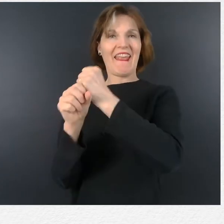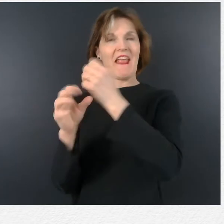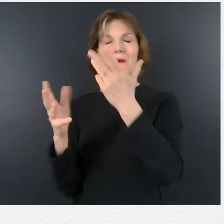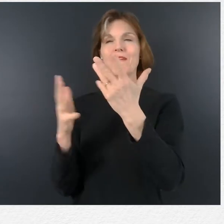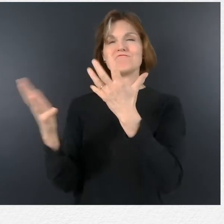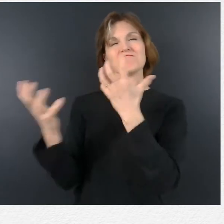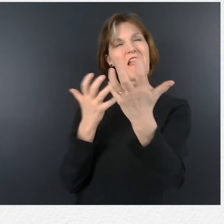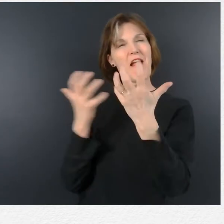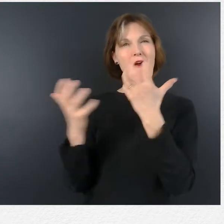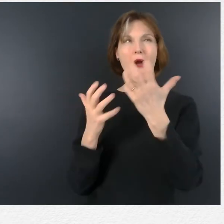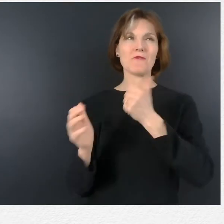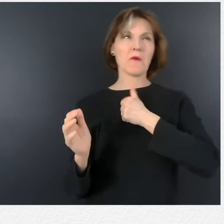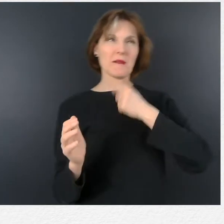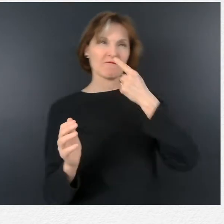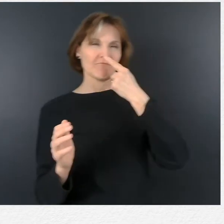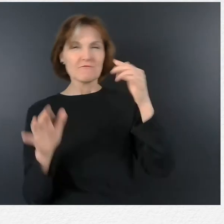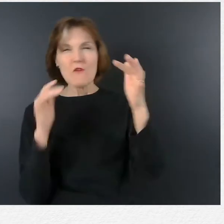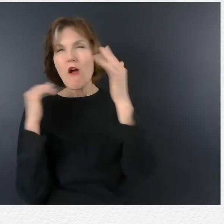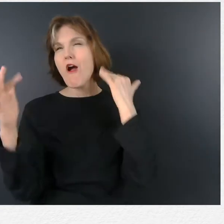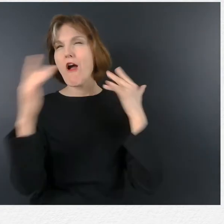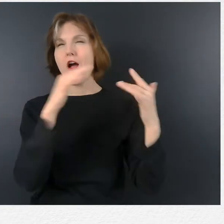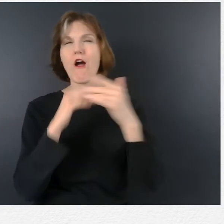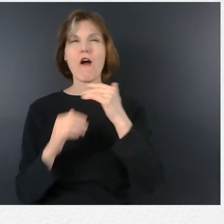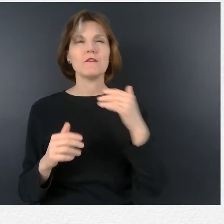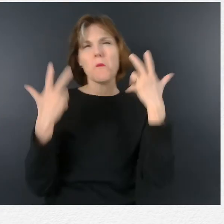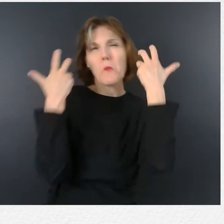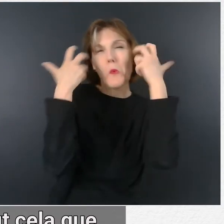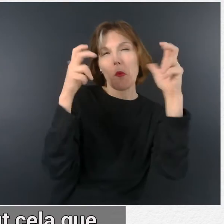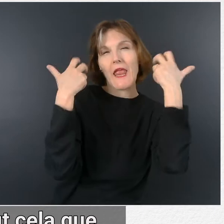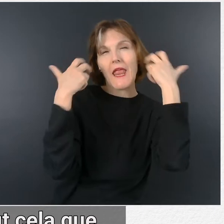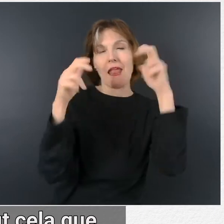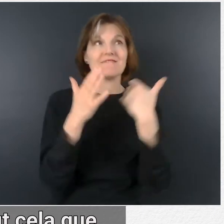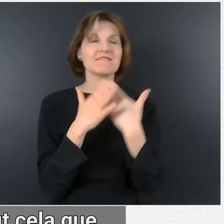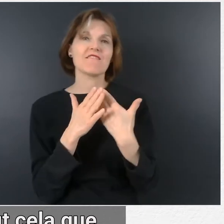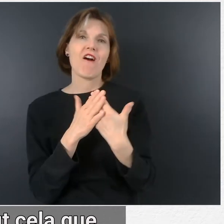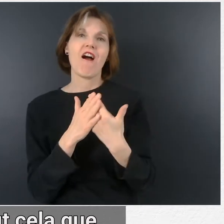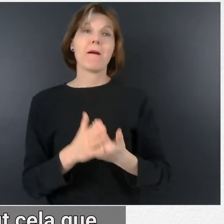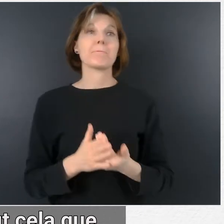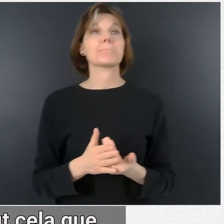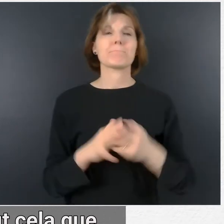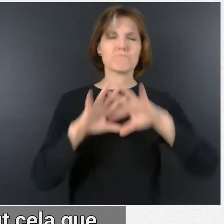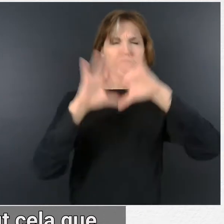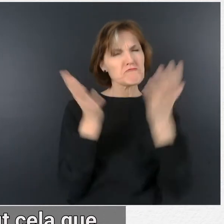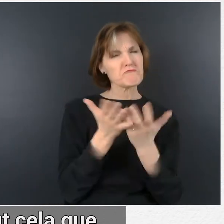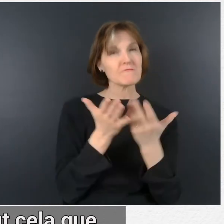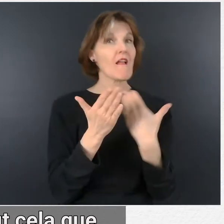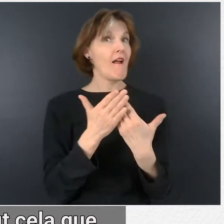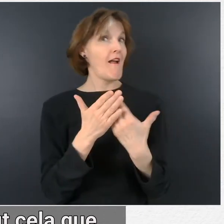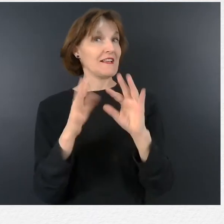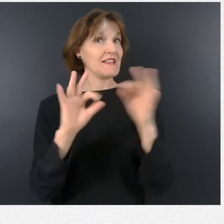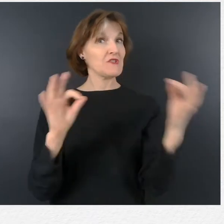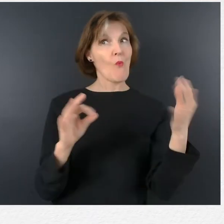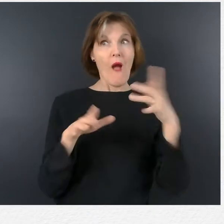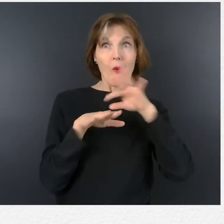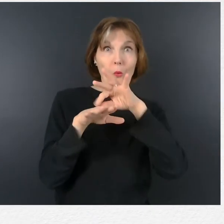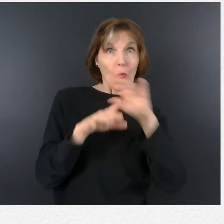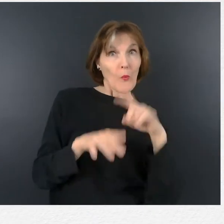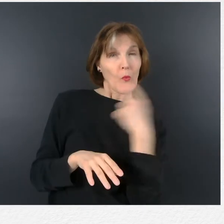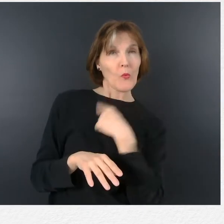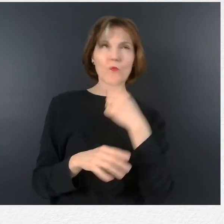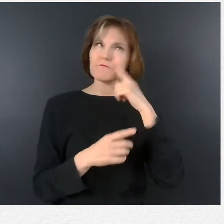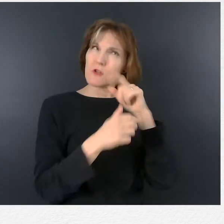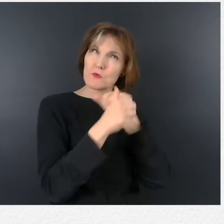décor, ambiance, odeur, bruit, etc. C'est avec tout cela que l'histoire va nous conduire dans une